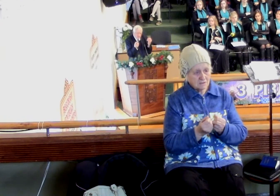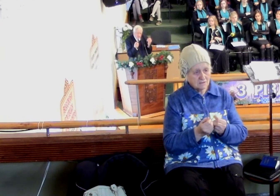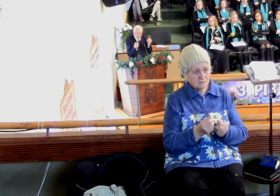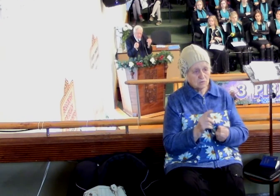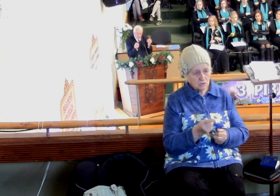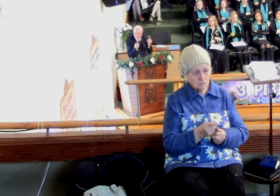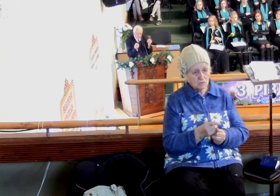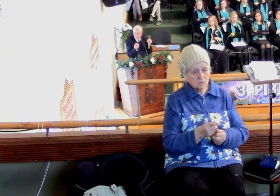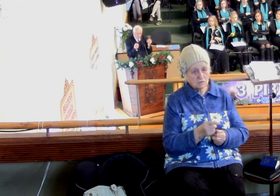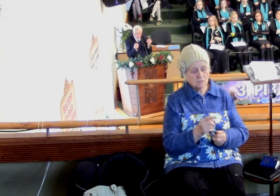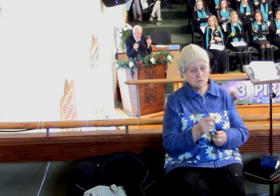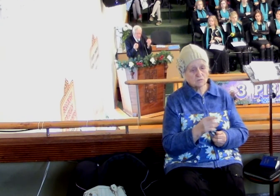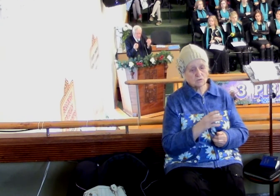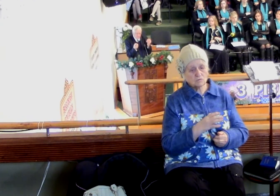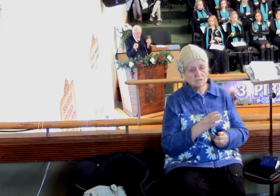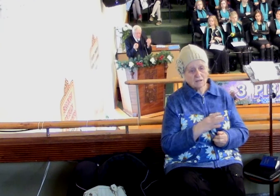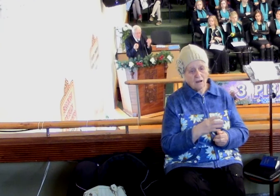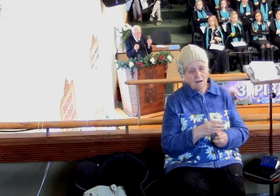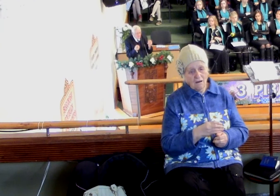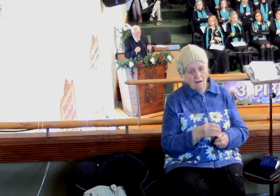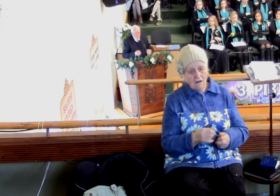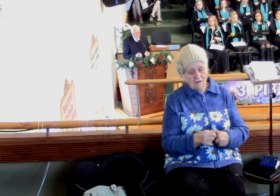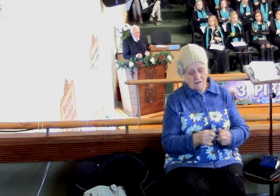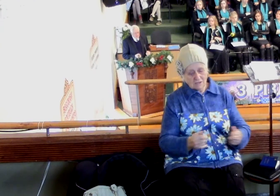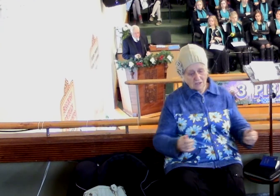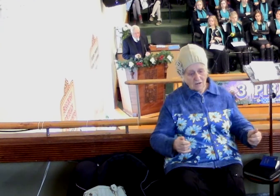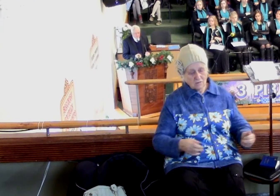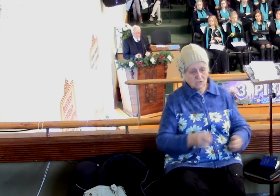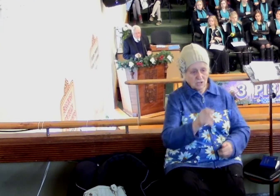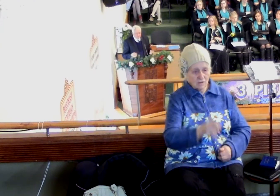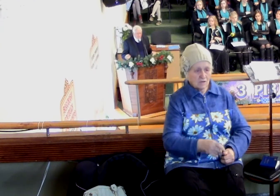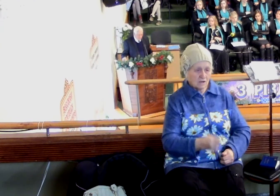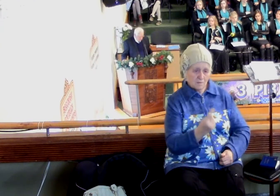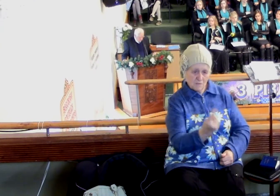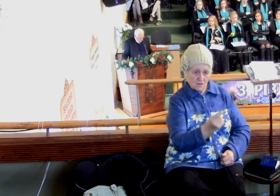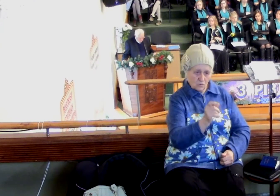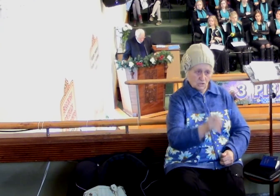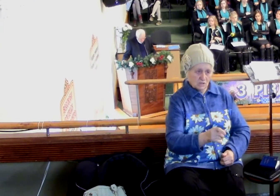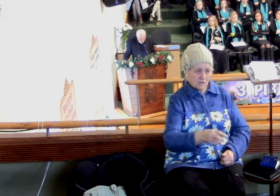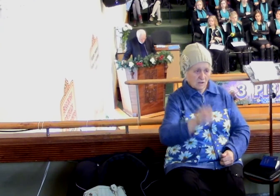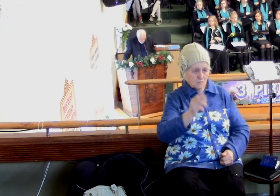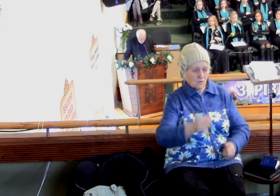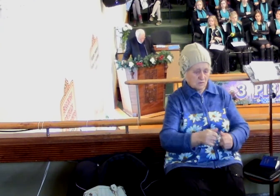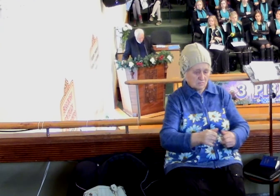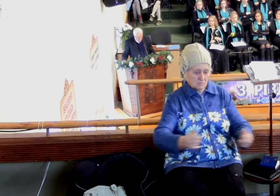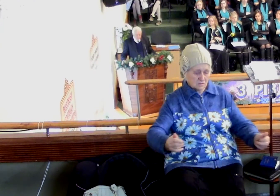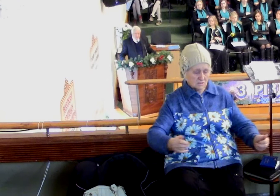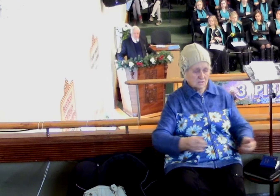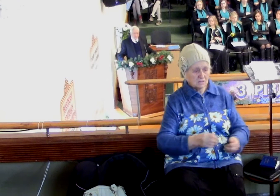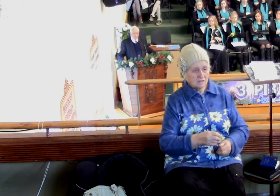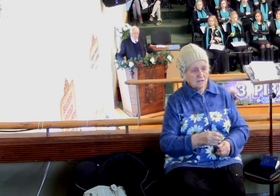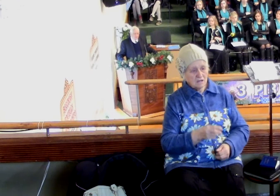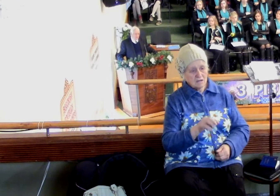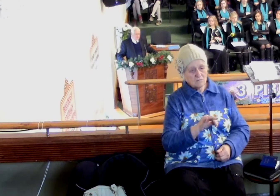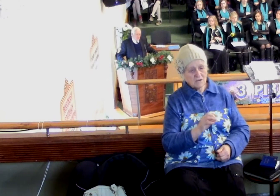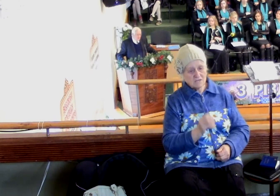И наступила тьма. Вы помните, начинается Библия словами книга Бытия. Первый